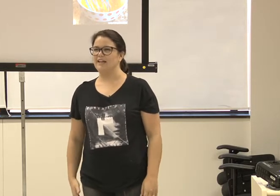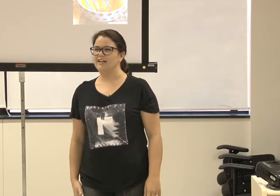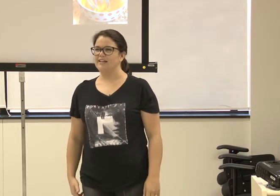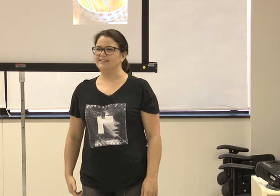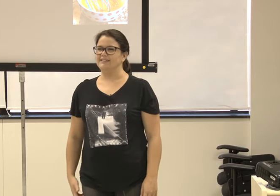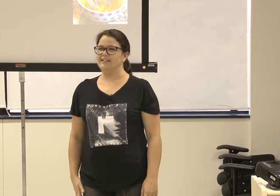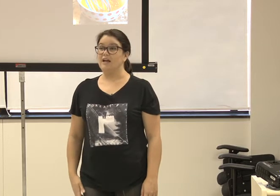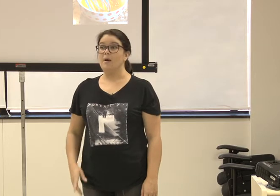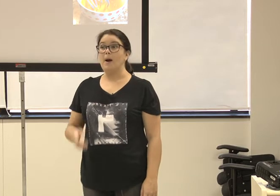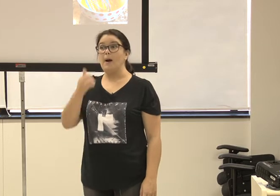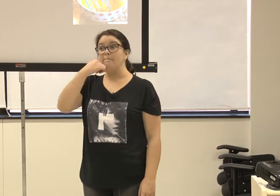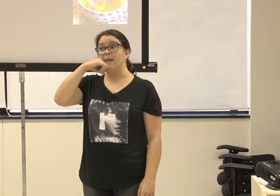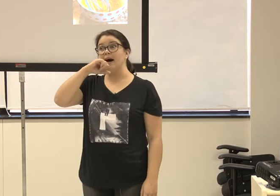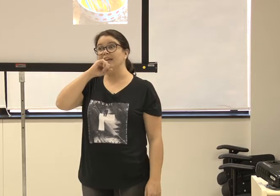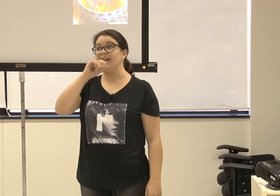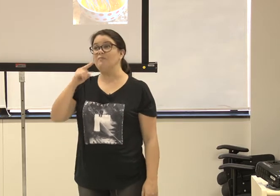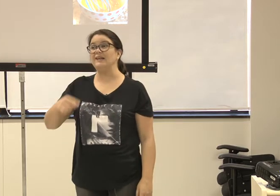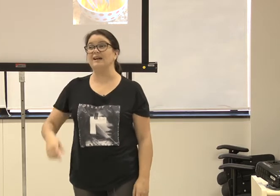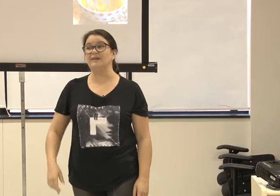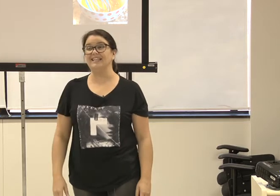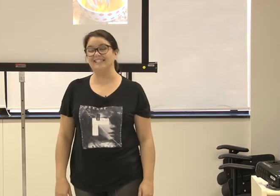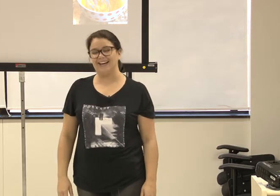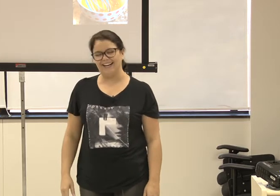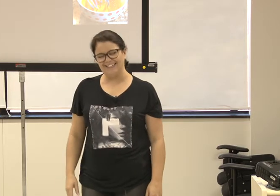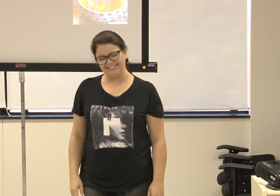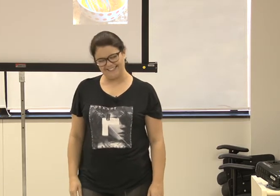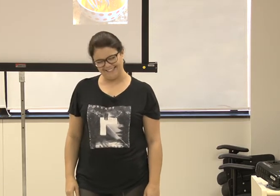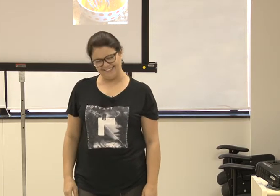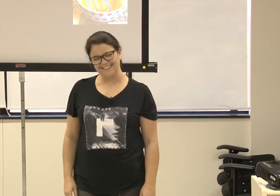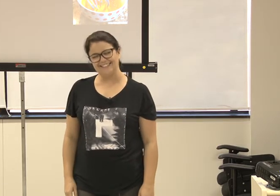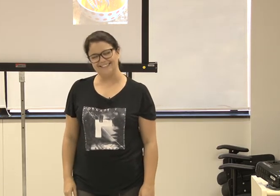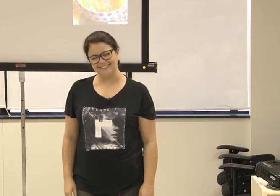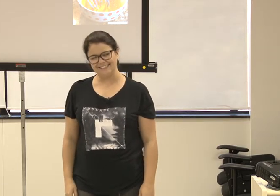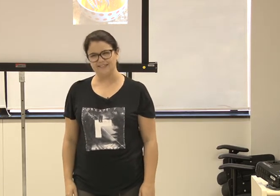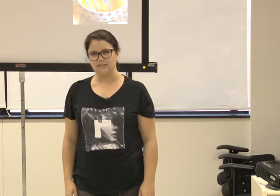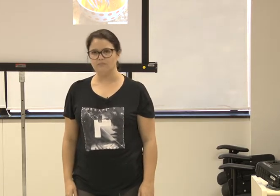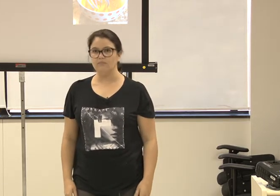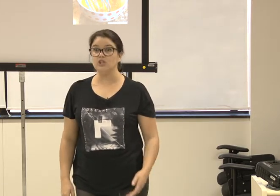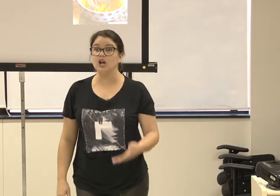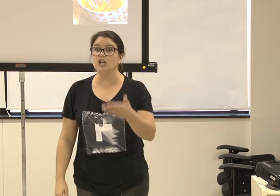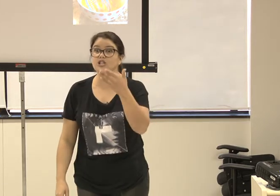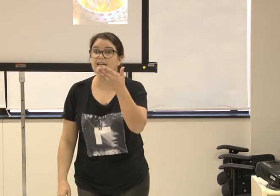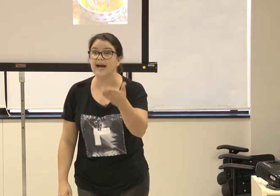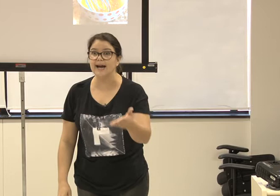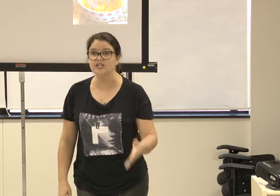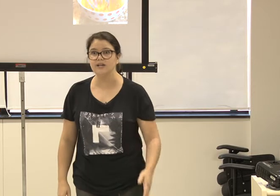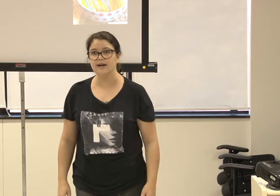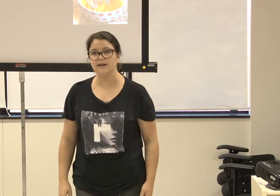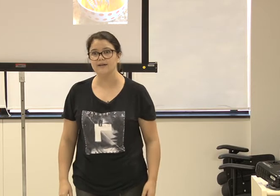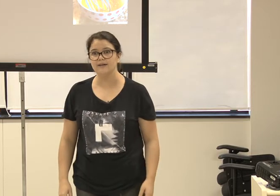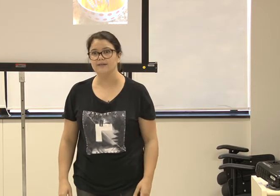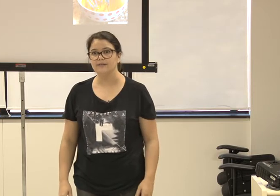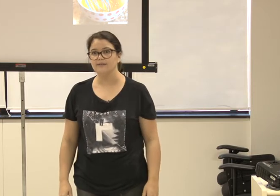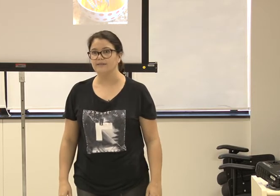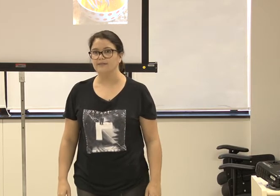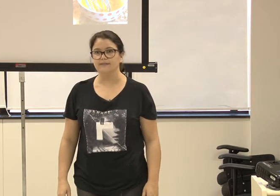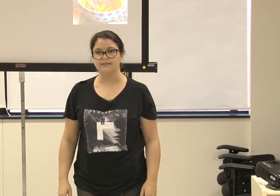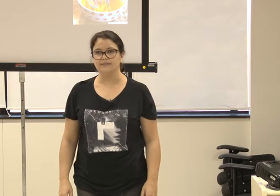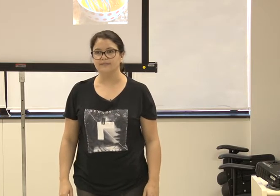nova geração nunca sabe. Mãe tem um pensamento assim, ó. Hoje em dia as crianças se machucam, então... Metiolote nem arde, cara. Eu acho que não.